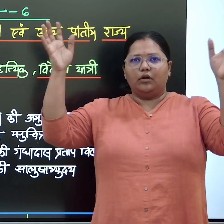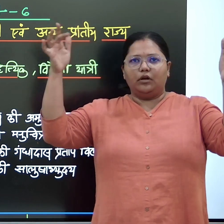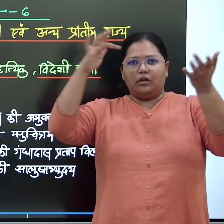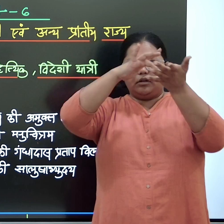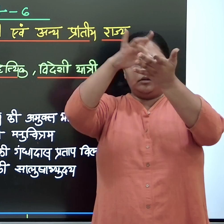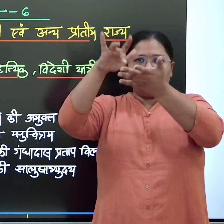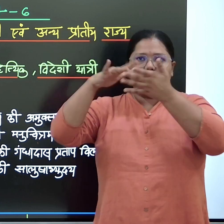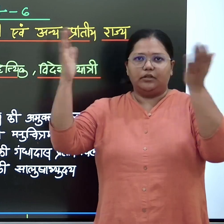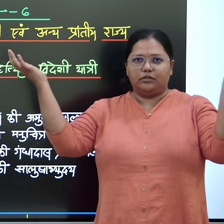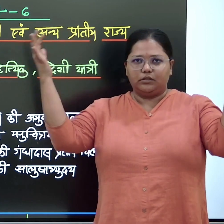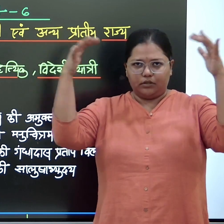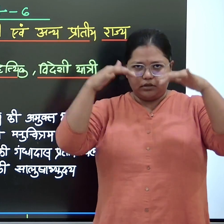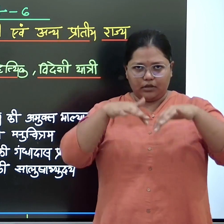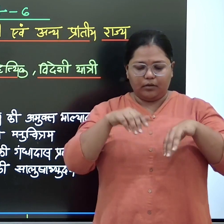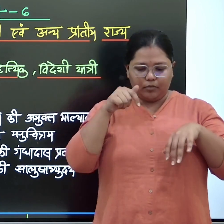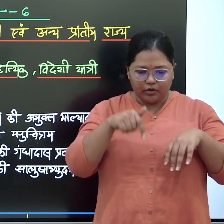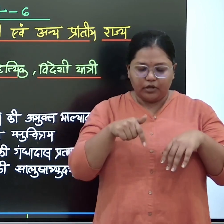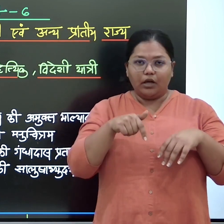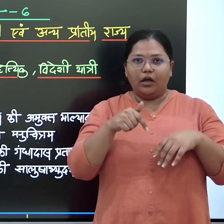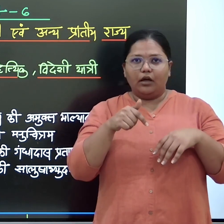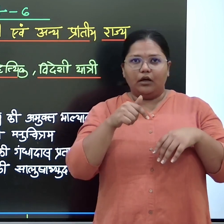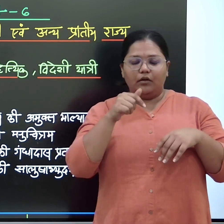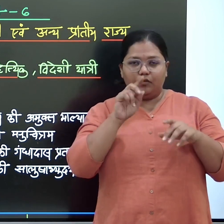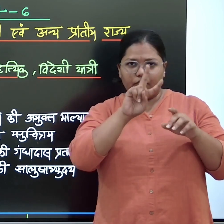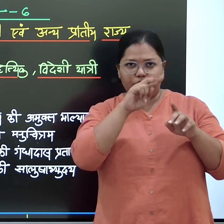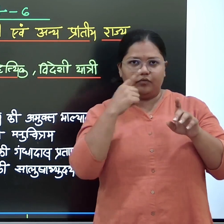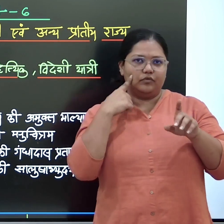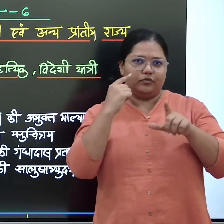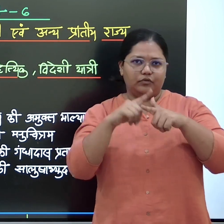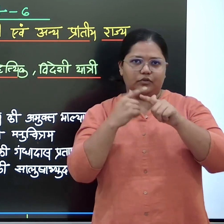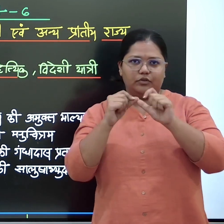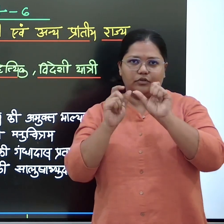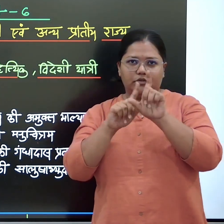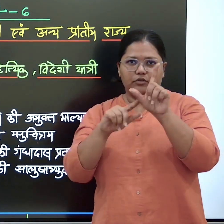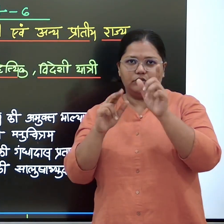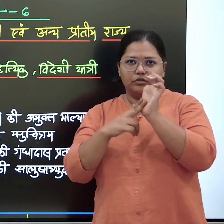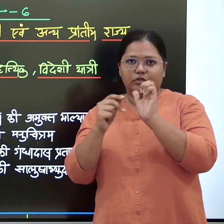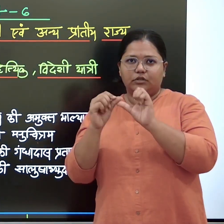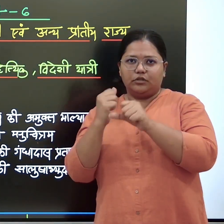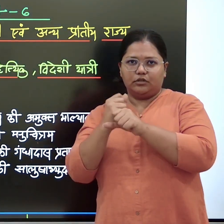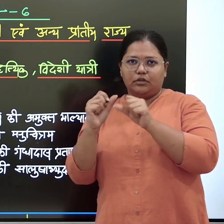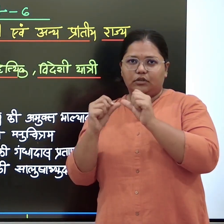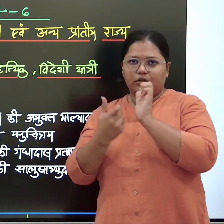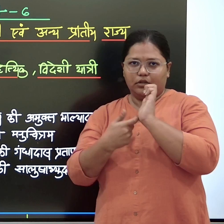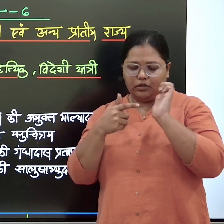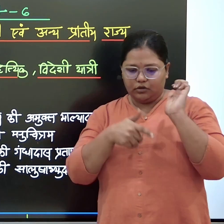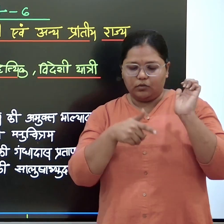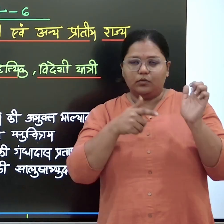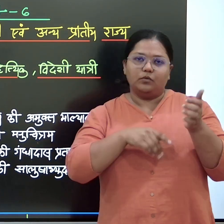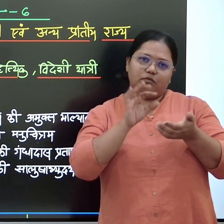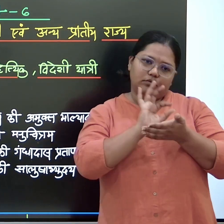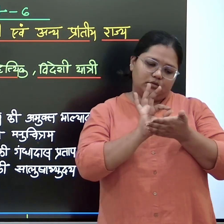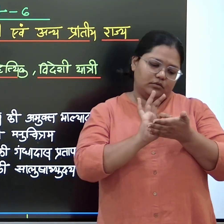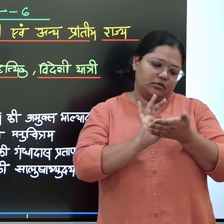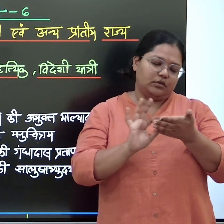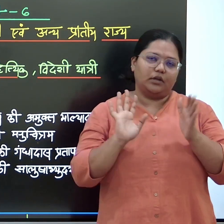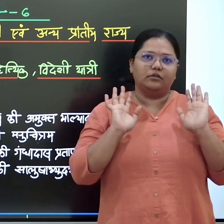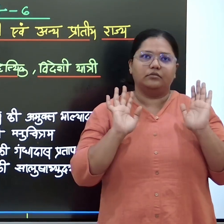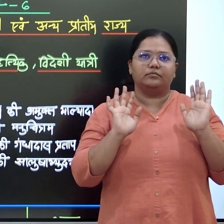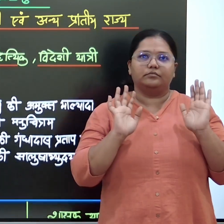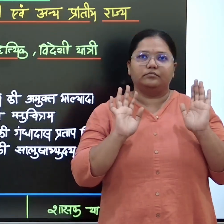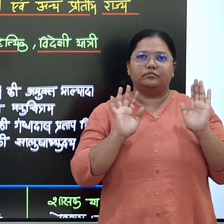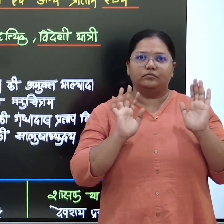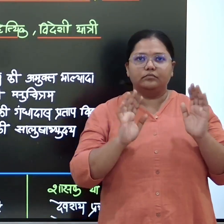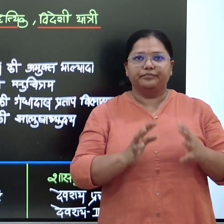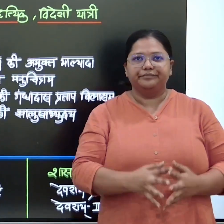जानकारी मिली। ठीक, तो साहित्यिक स्रोत है, विदेशी स्रोत है। ठीक, साहित्यिक स्रोत में कौन कौन से स्रोत